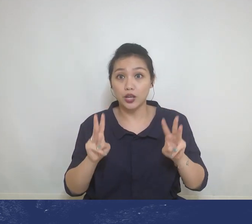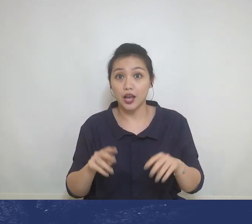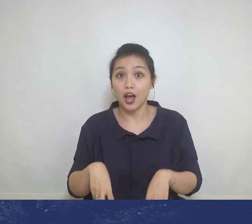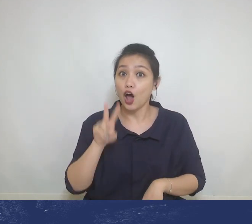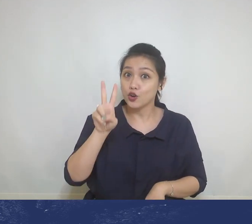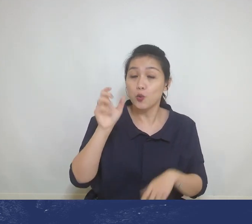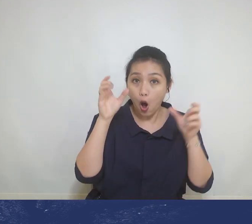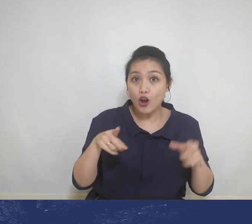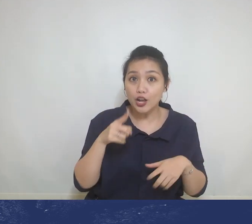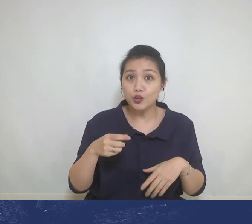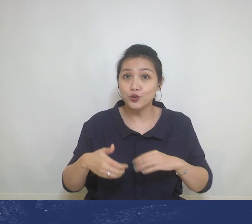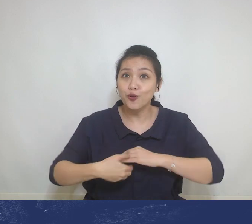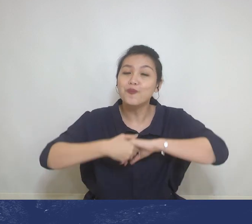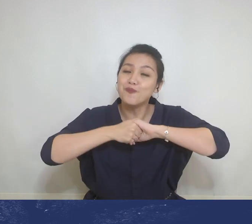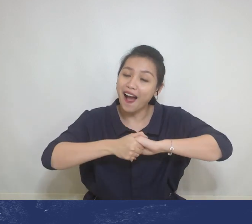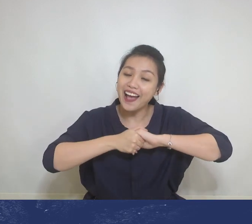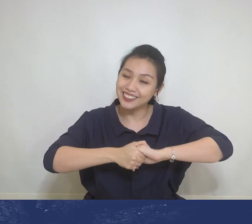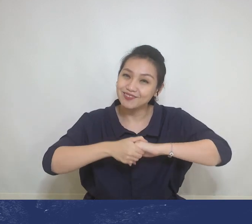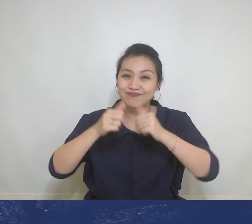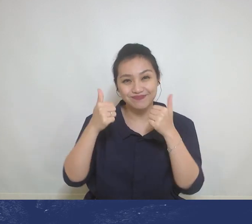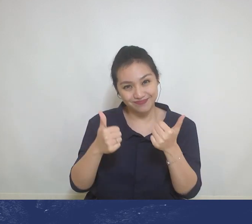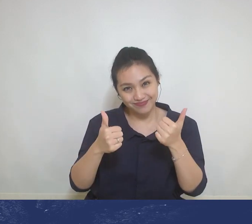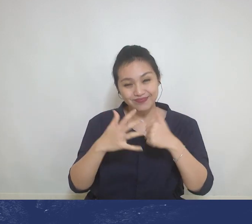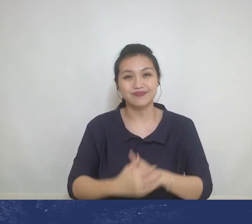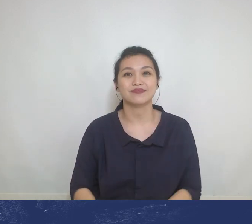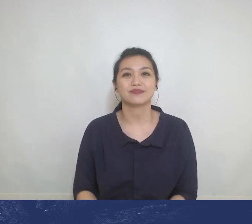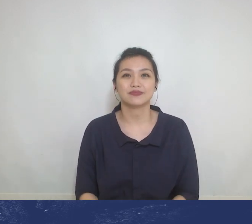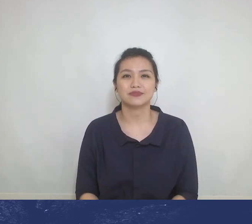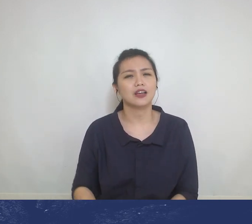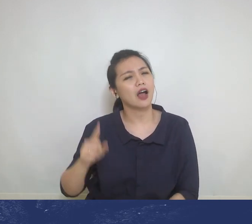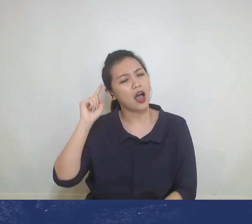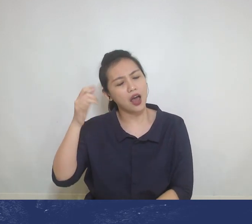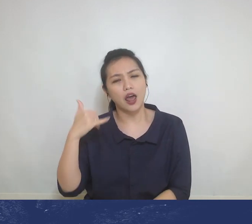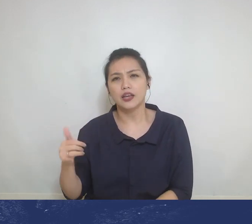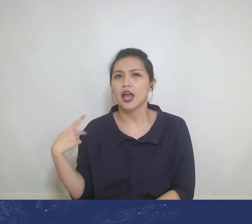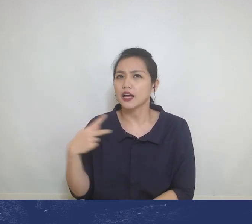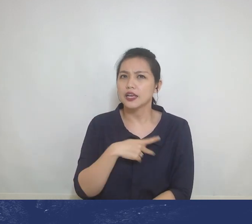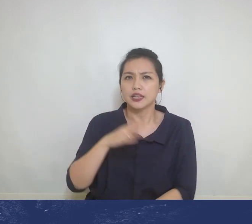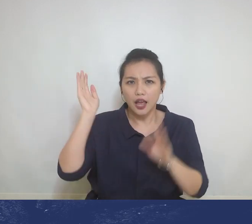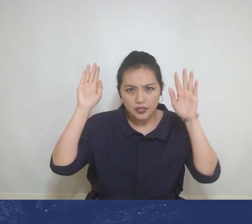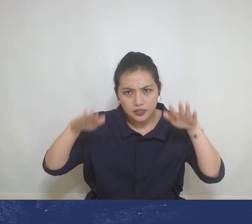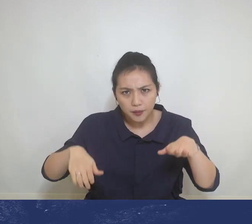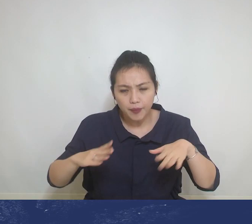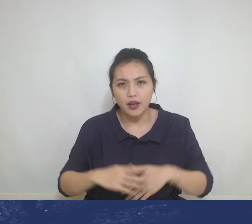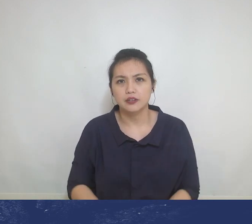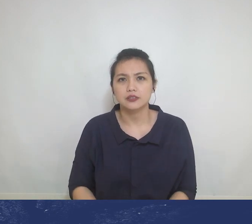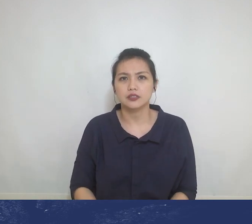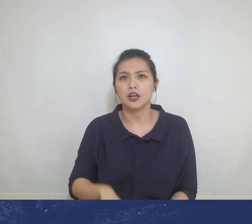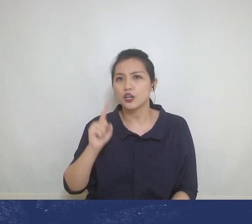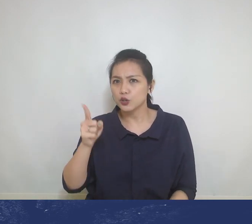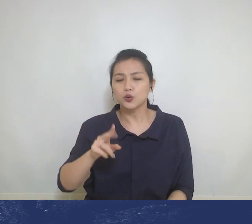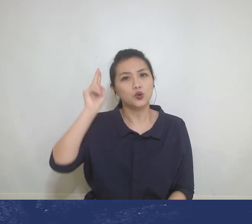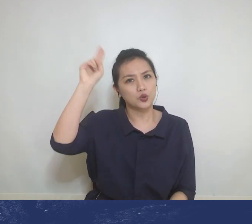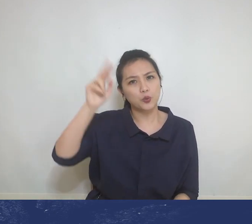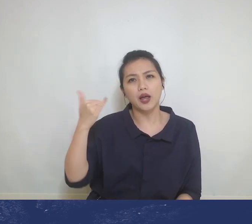Waktu saya baca kisah ini, saya cuma menemukan ini. Bahwa Allah yang kita sembah, bahwa Tuhan Yesus yang kita